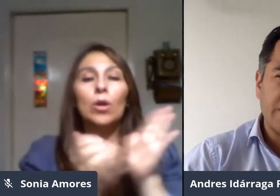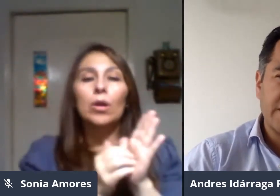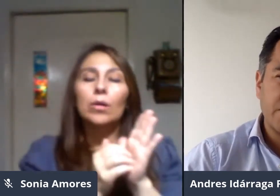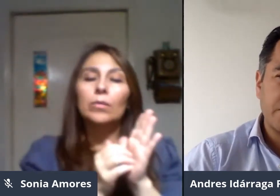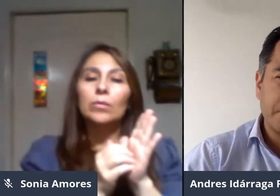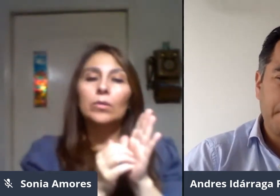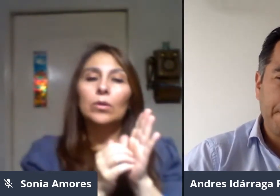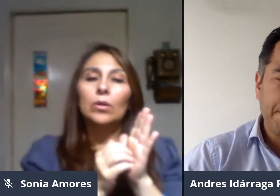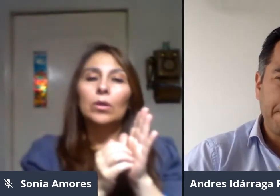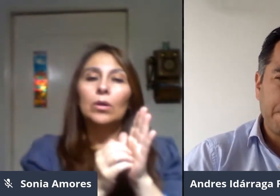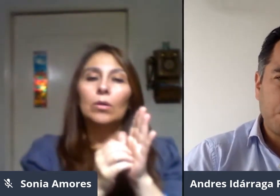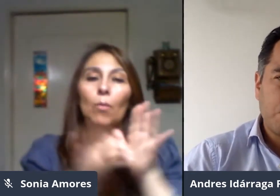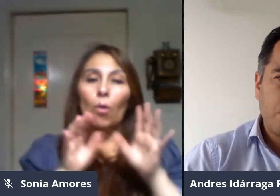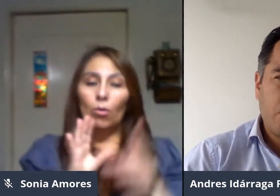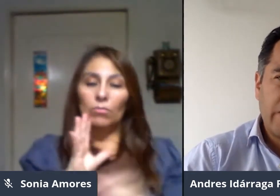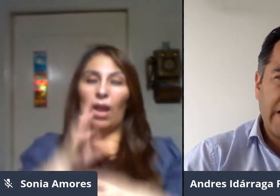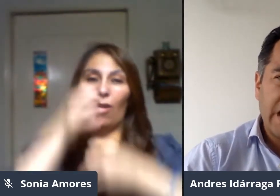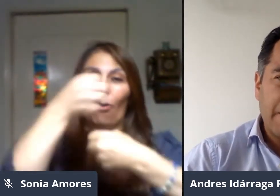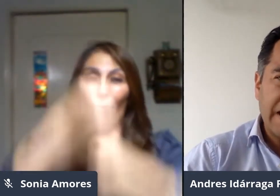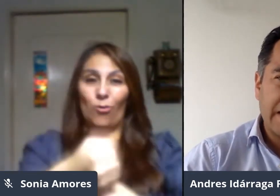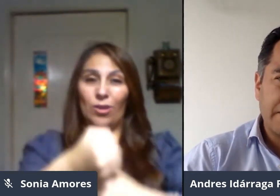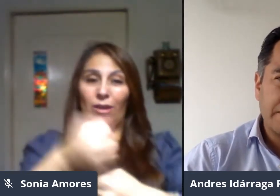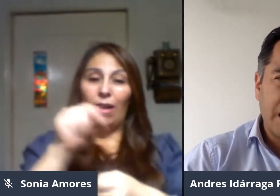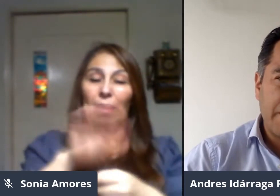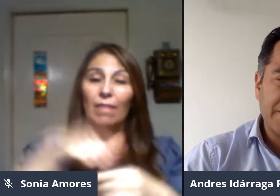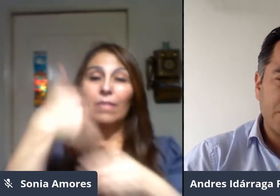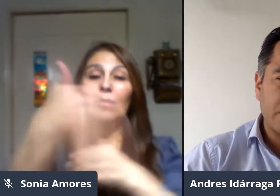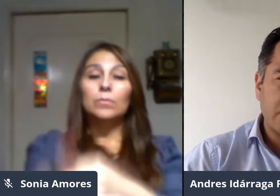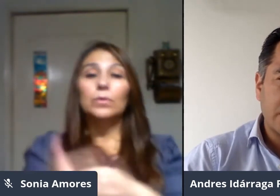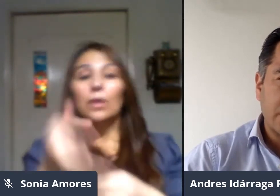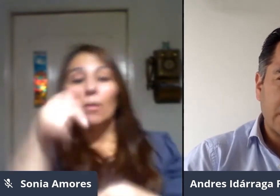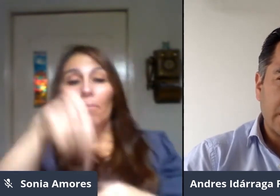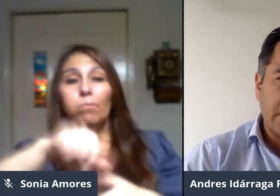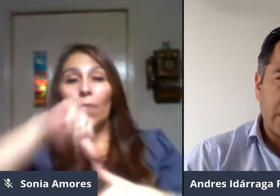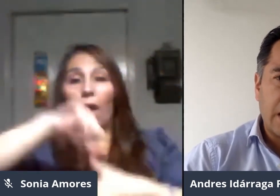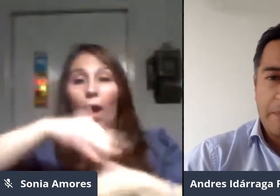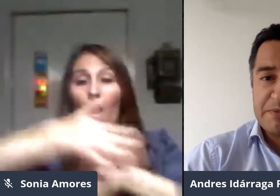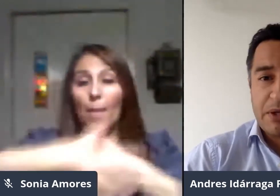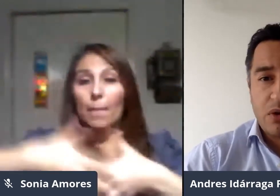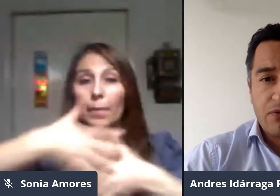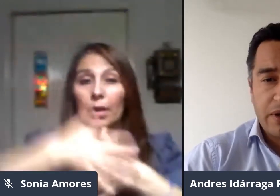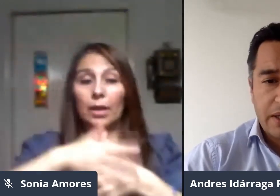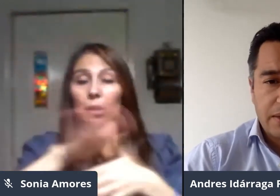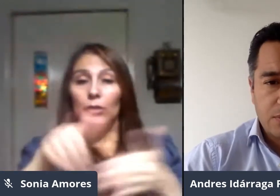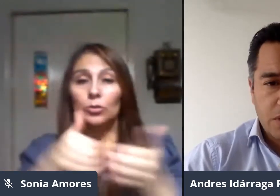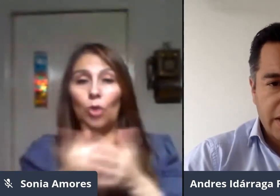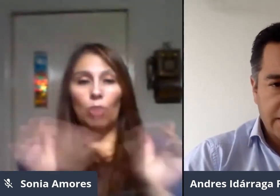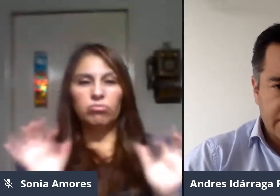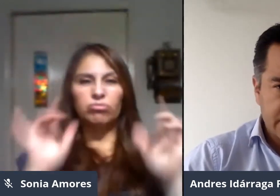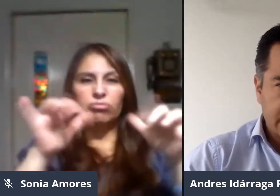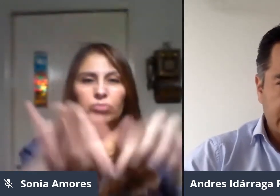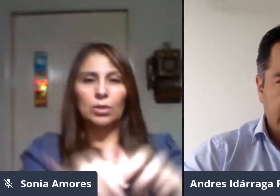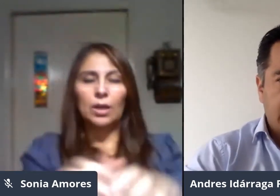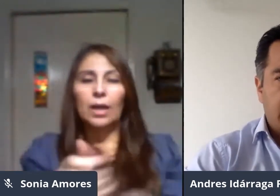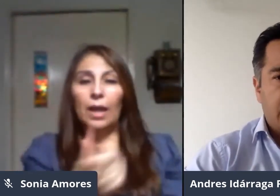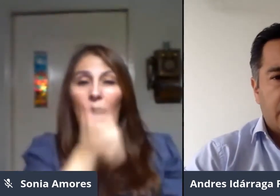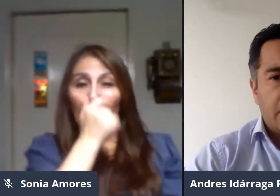a la colonización en América, a la invasión, la gripe española fue una de